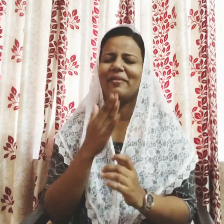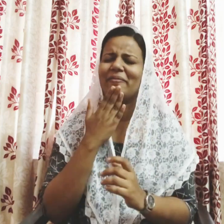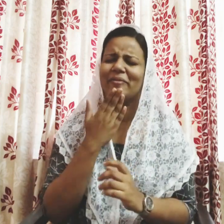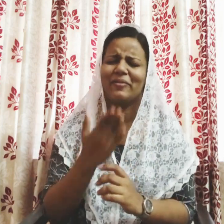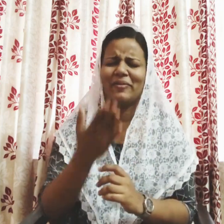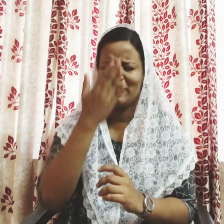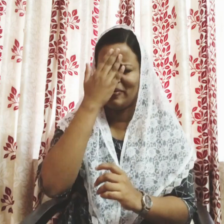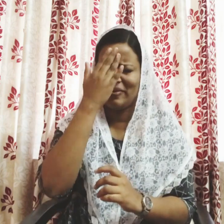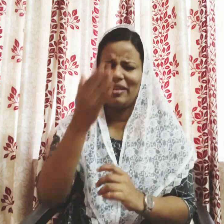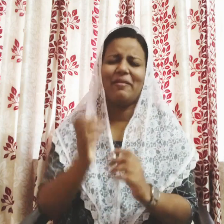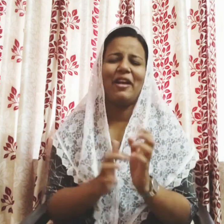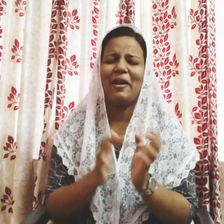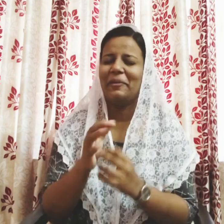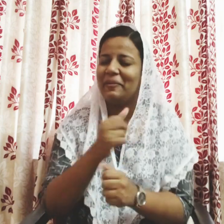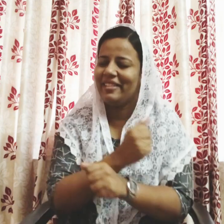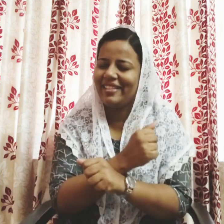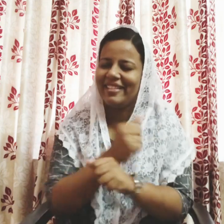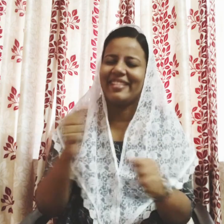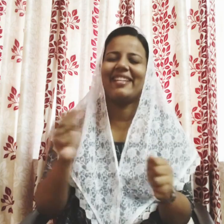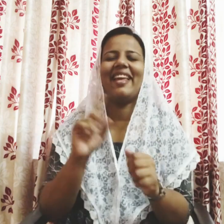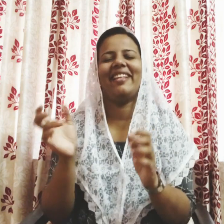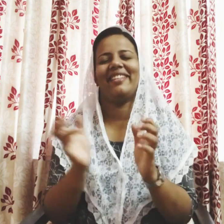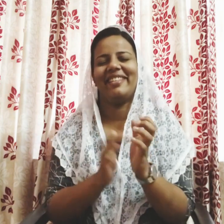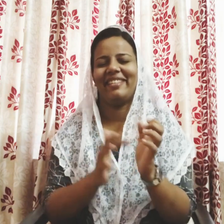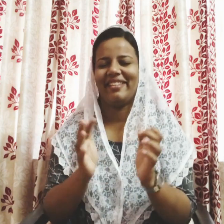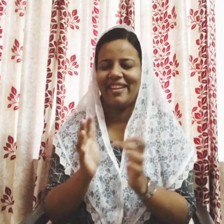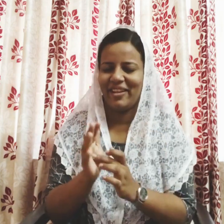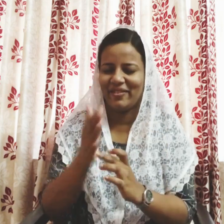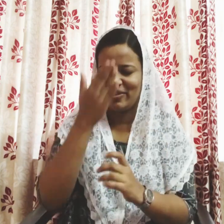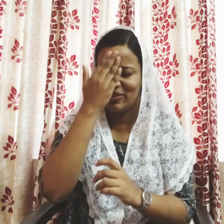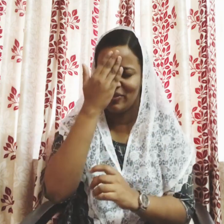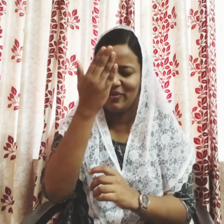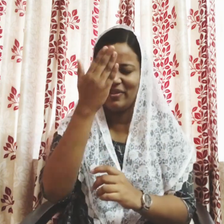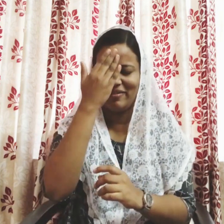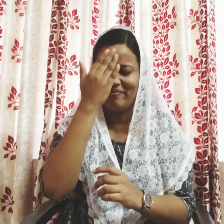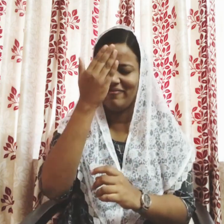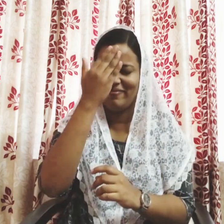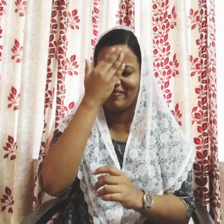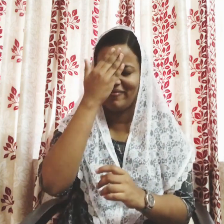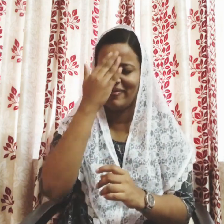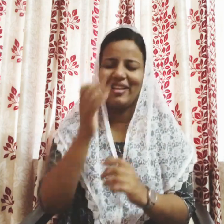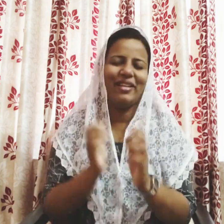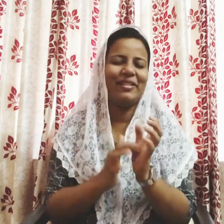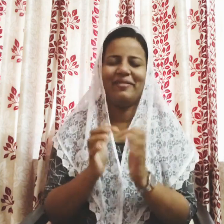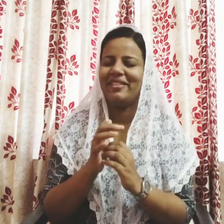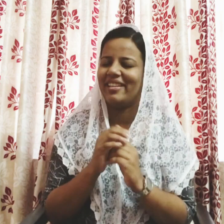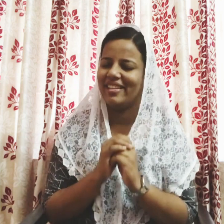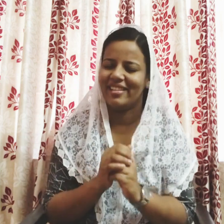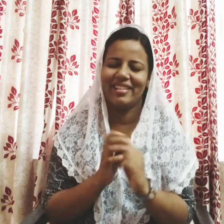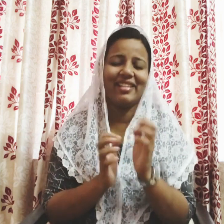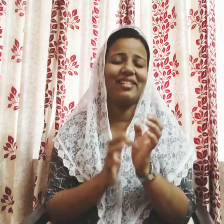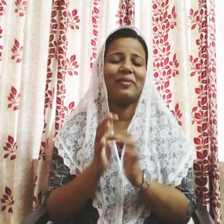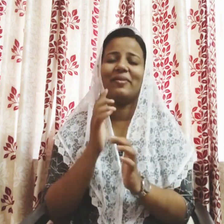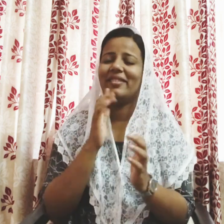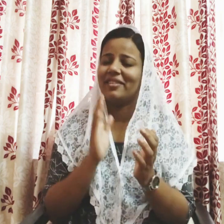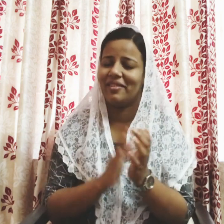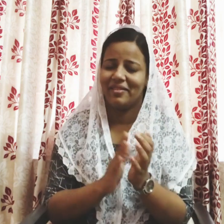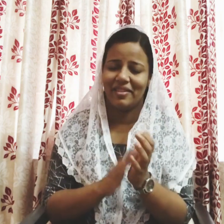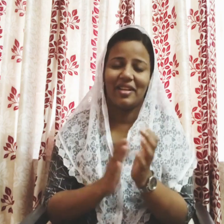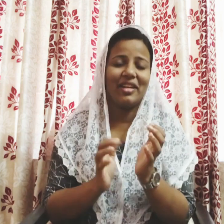അങ്ങേക്ക് സ്തോത്രം പറയുന്നു. അങ്ങ് ഞങ്ങളുടെ രക്ഷകനായ ദൈവമാണ്, ഞങ്ങൾ അങ്ങേക്ക് സ്തോത്രം പറയുന്ന കർത്താവേ. ഓ, ഞങ്ങൾ അങ്ങേ ആരാധിക്കുന്നു, ഞങ്ങൾ അങ്ങേ സ്തുതിക്കുന്നു, ഞങ്ങൾ